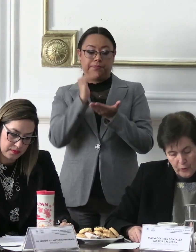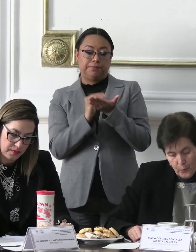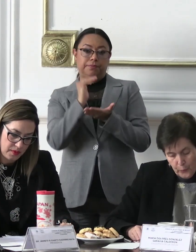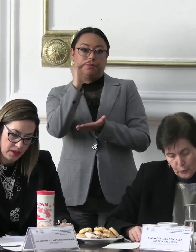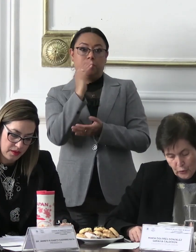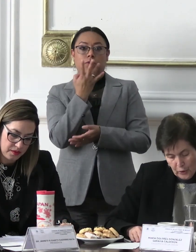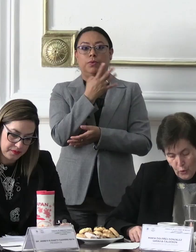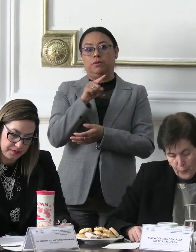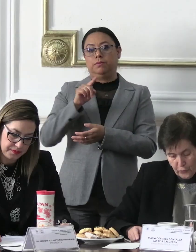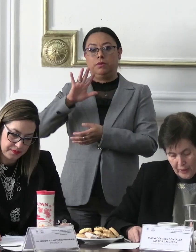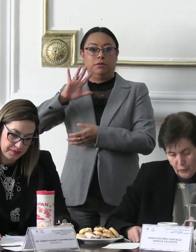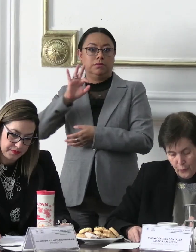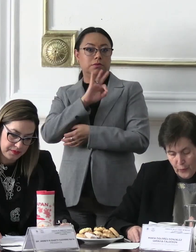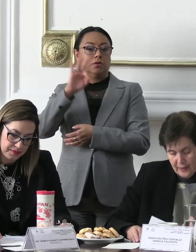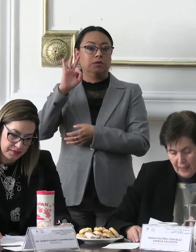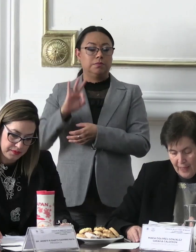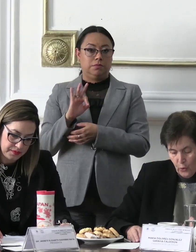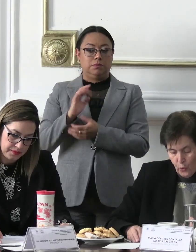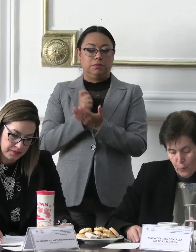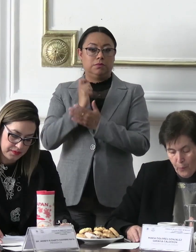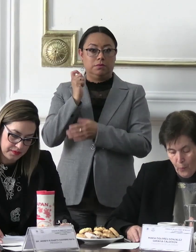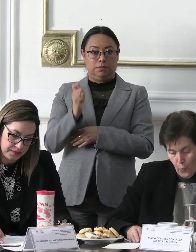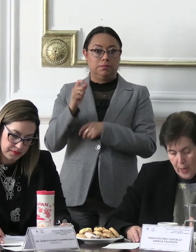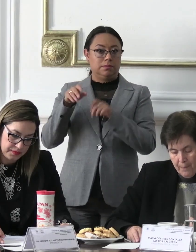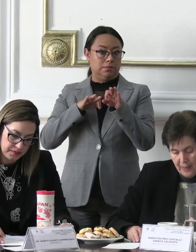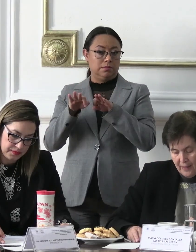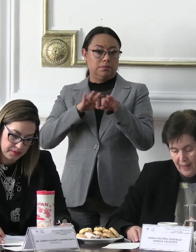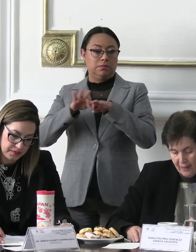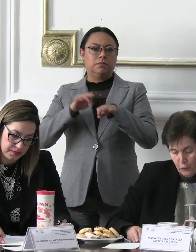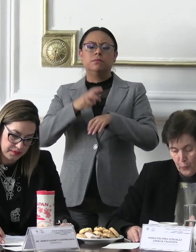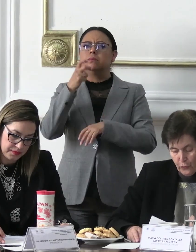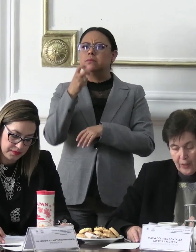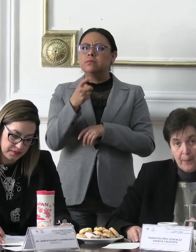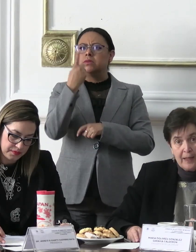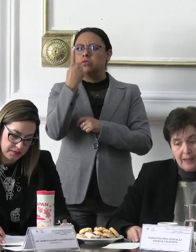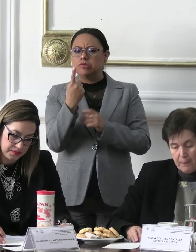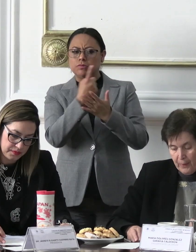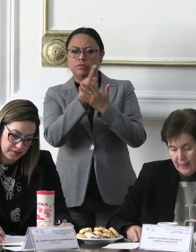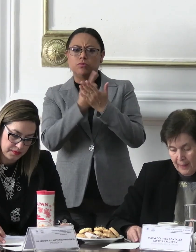del 4.5% fue diseñado como una medida